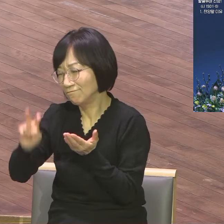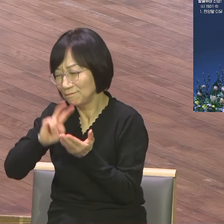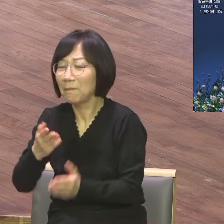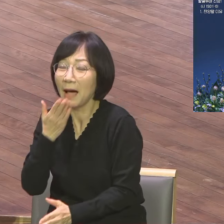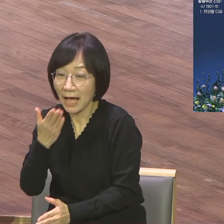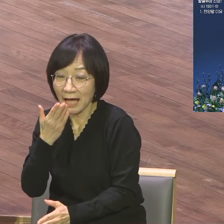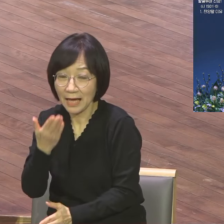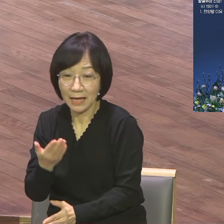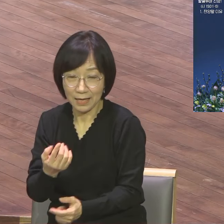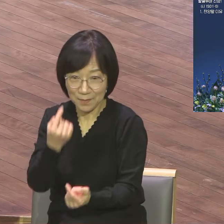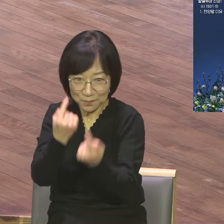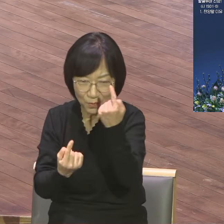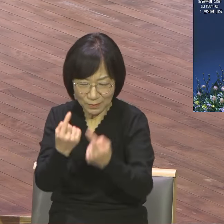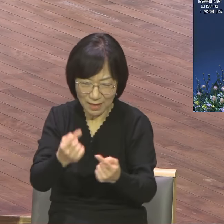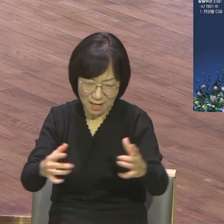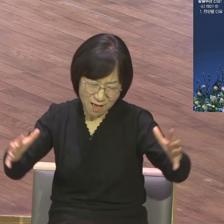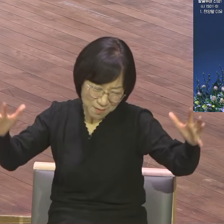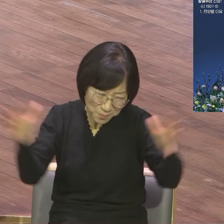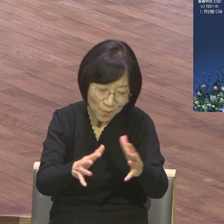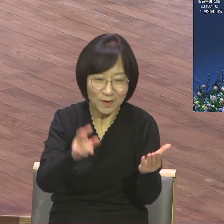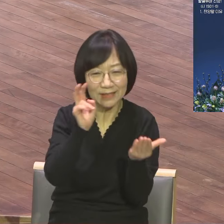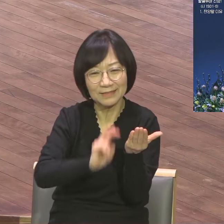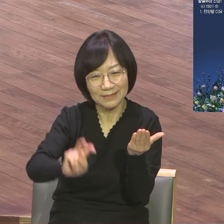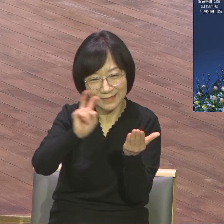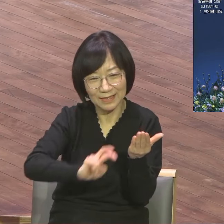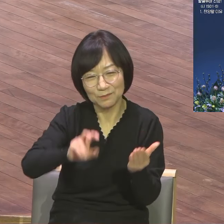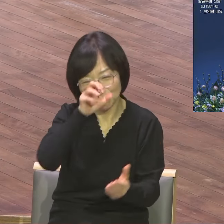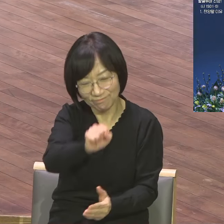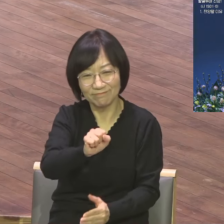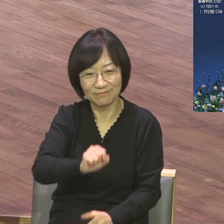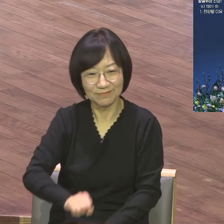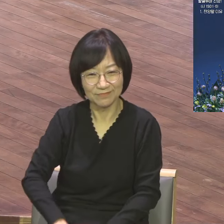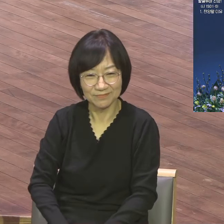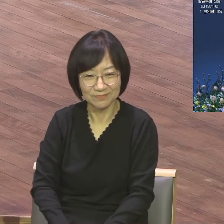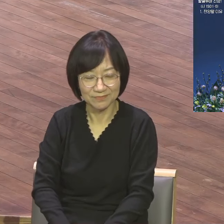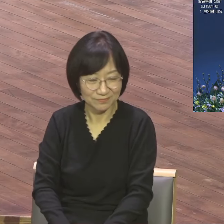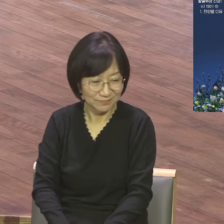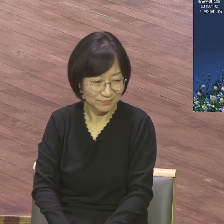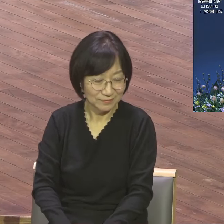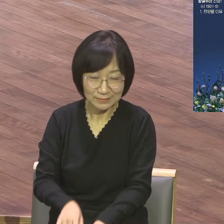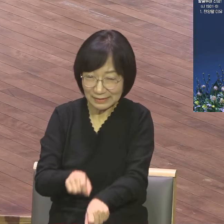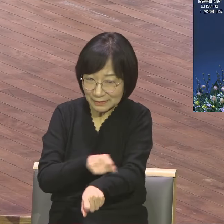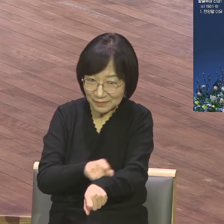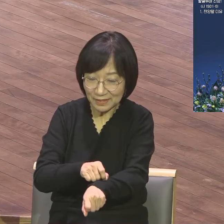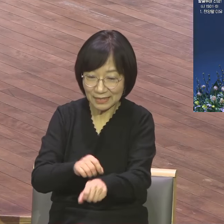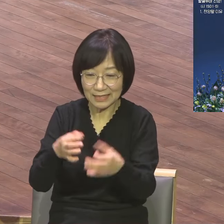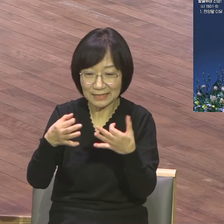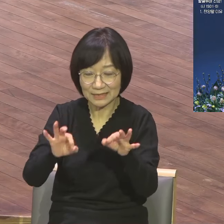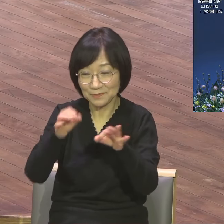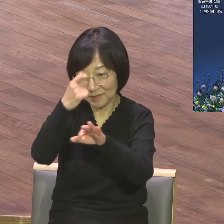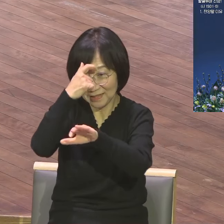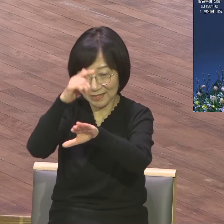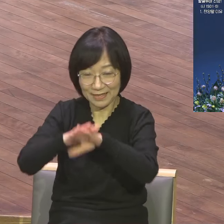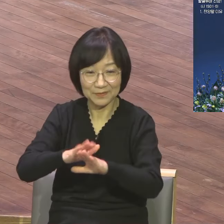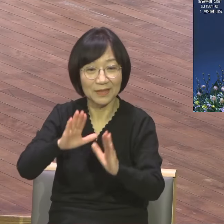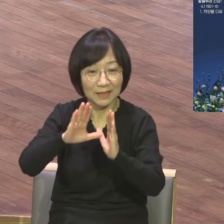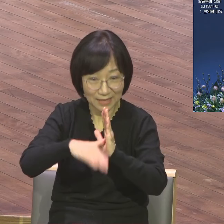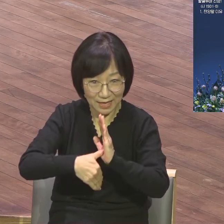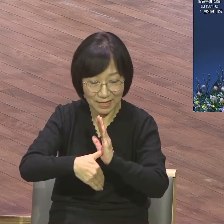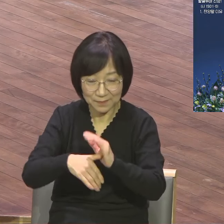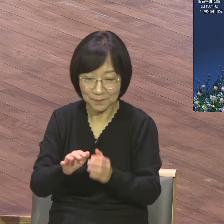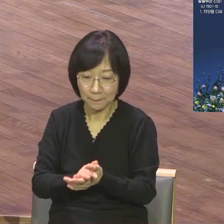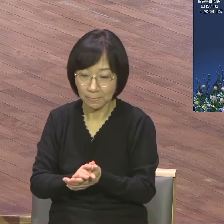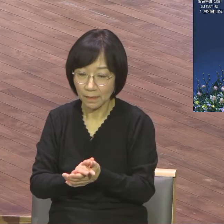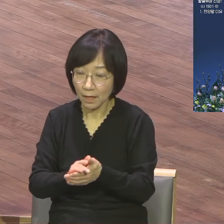중요하지. 제대로 찬양을 한다 하면 굉장히 중요하지. 특별히 금요 시간에 우리 교회가 먼저 한 30분